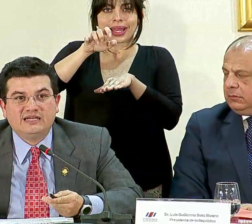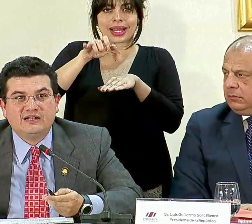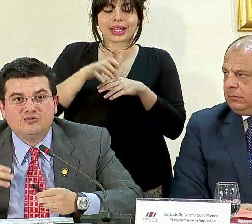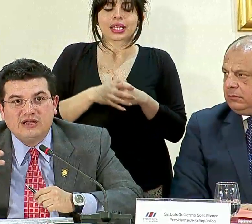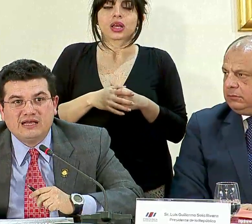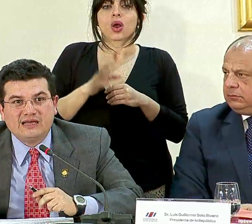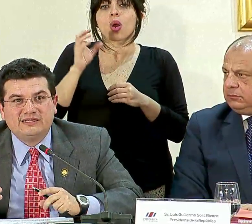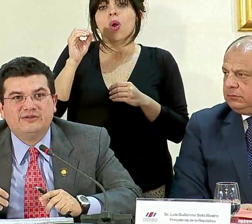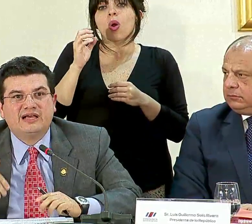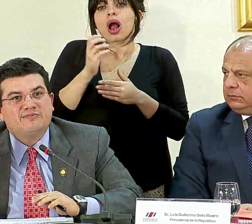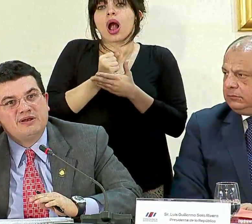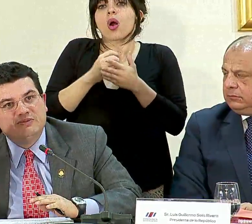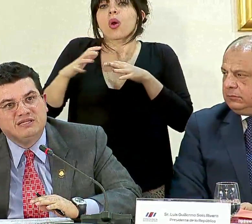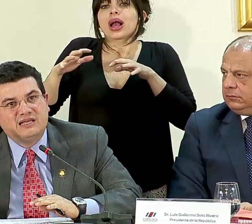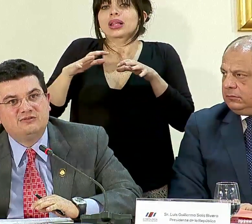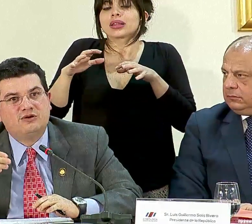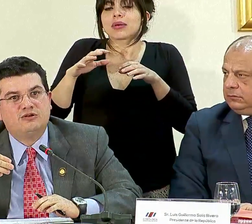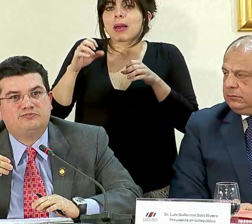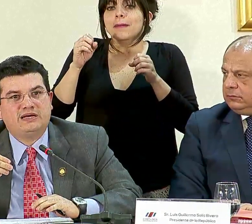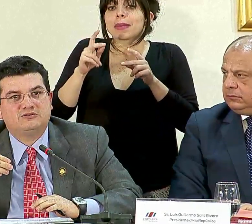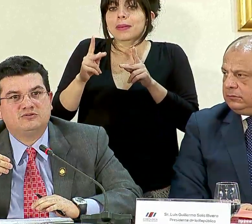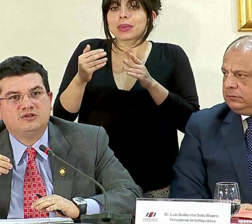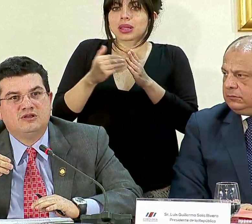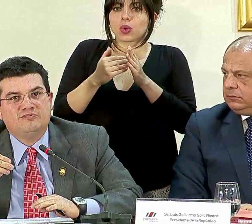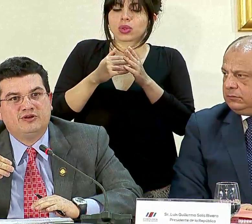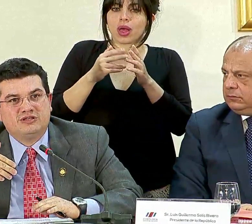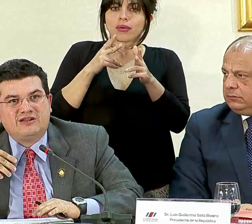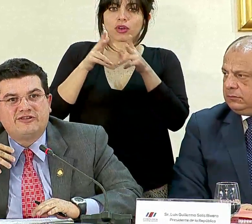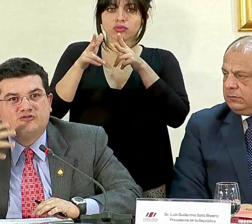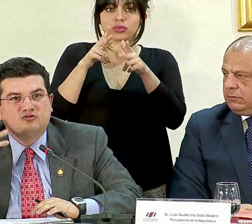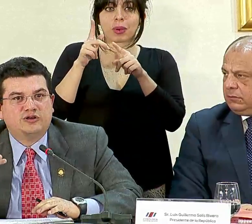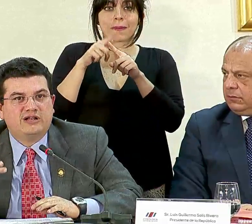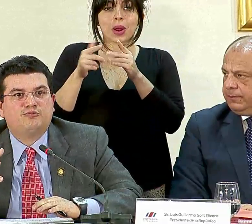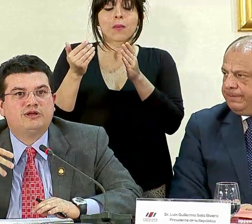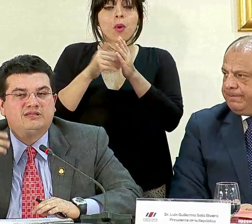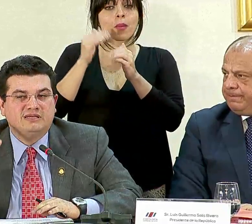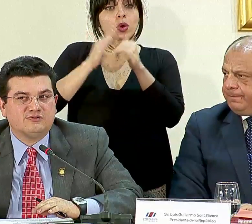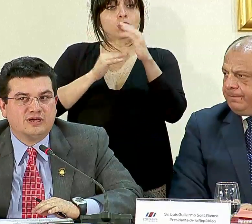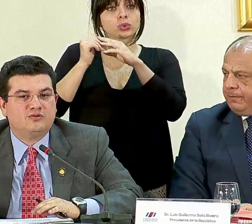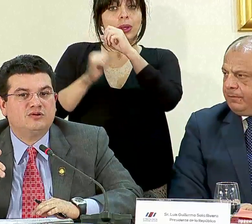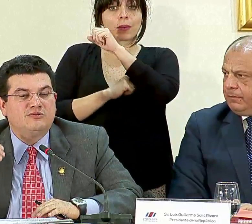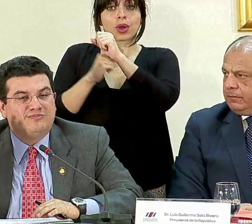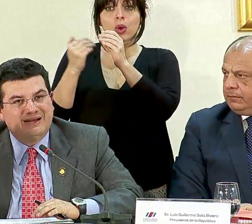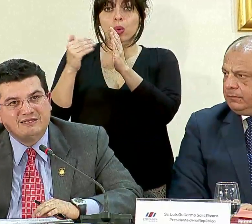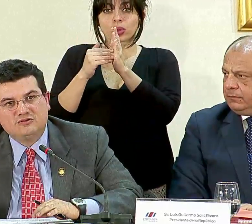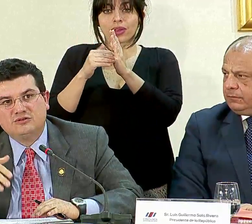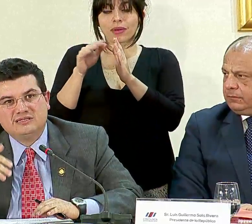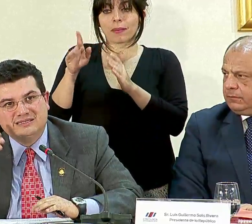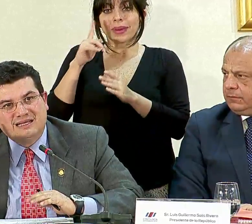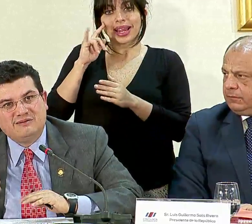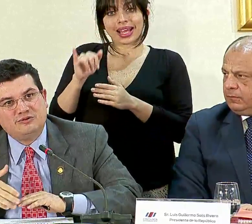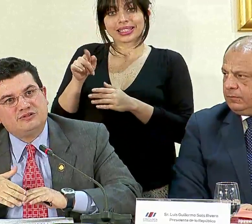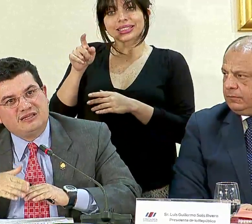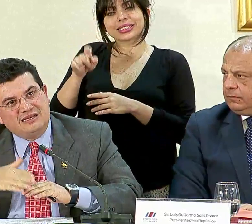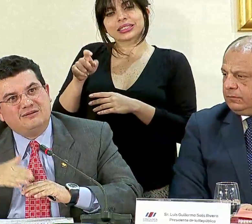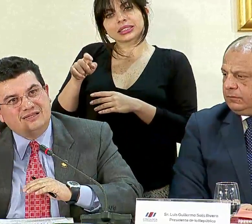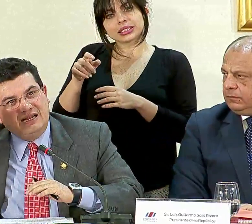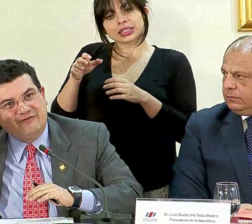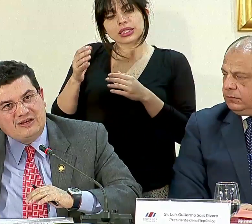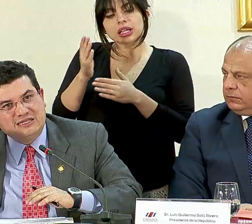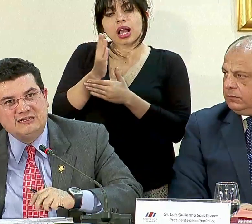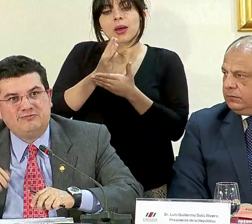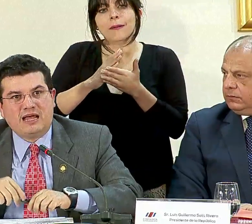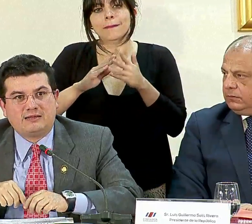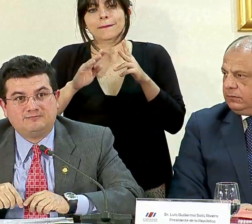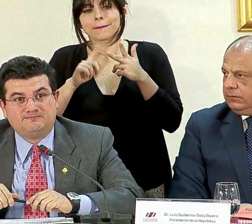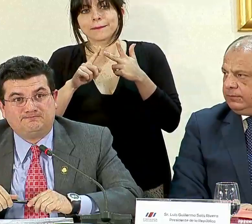o hacer alguna actividad que permita de nuevo el paso, pero ya reconstruir el puente de nuevo, para esto necesitaremos ya